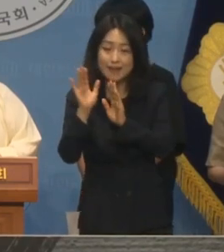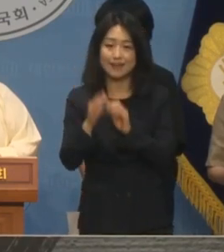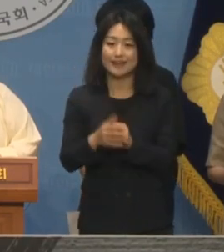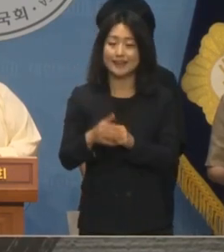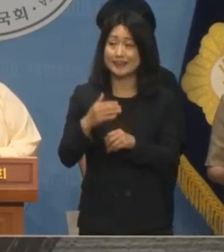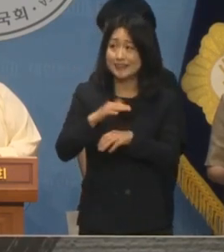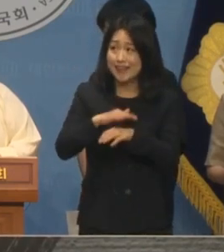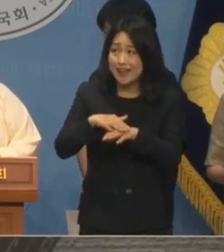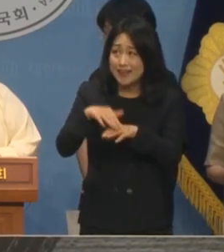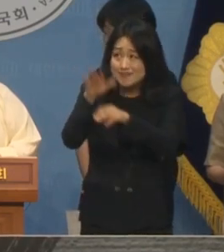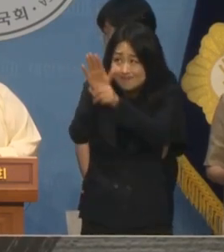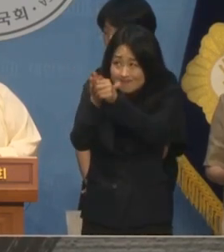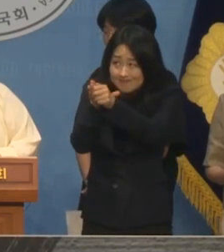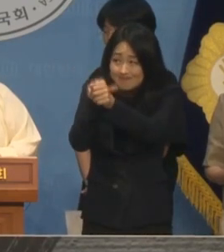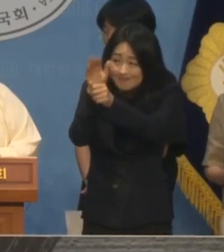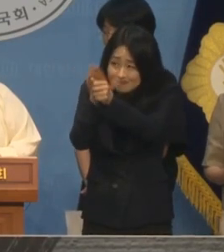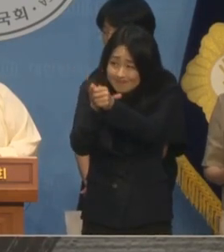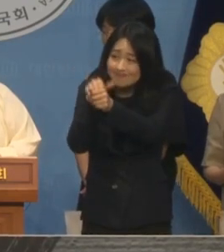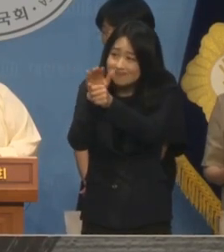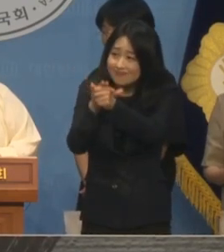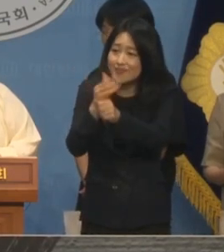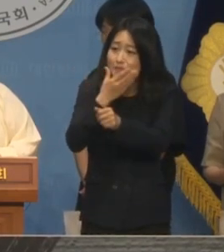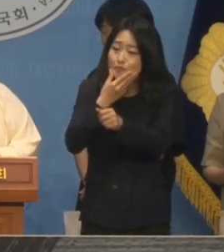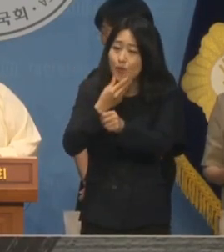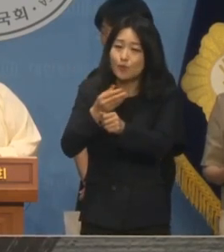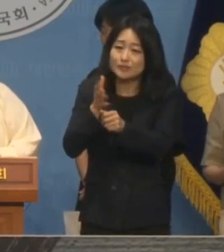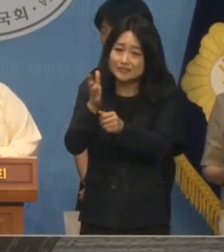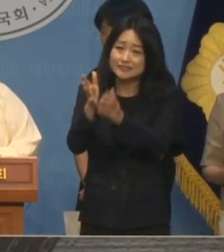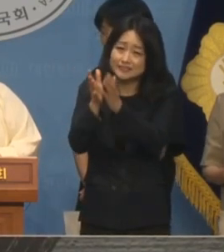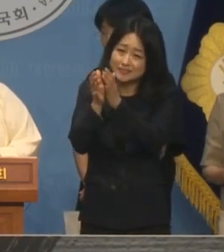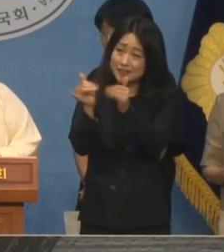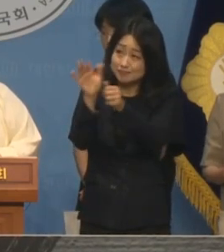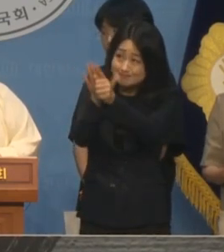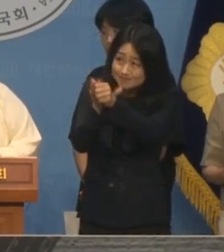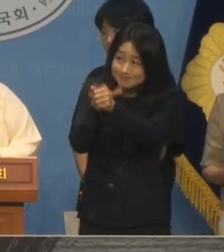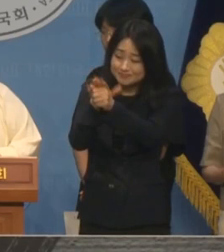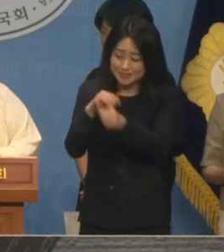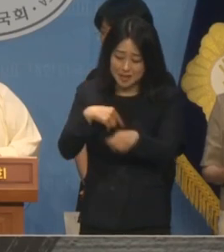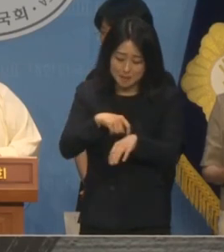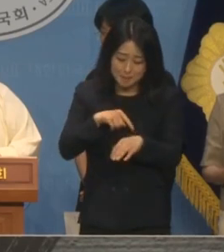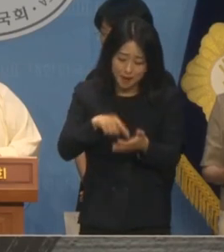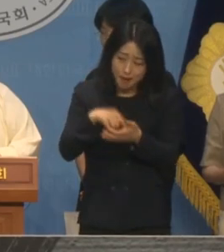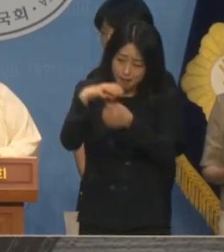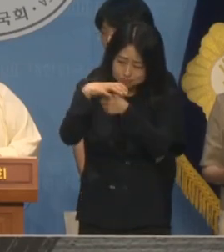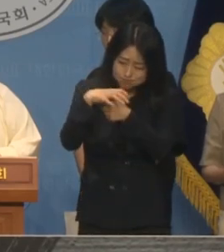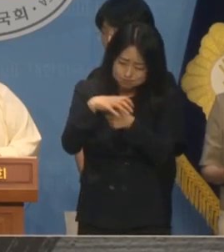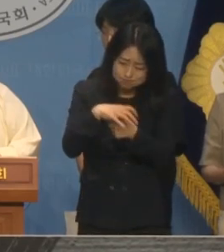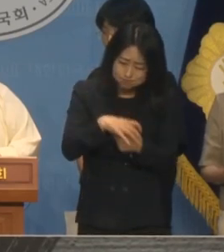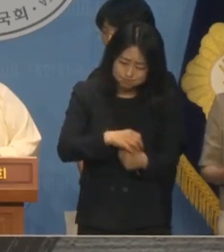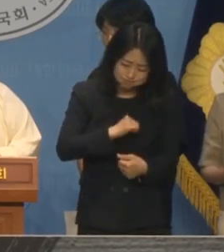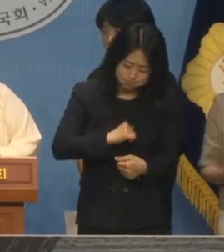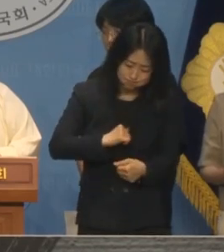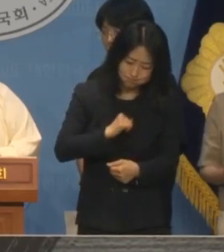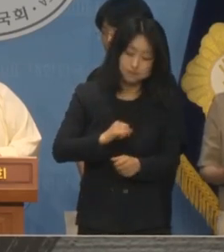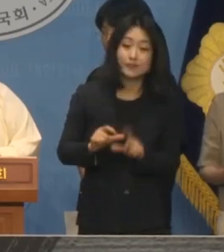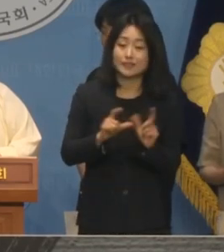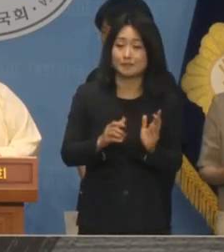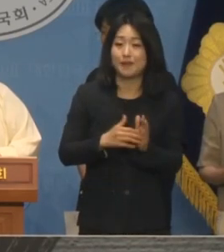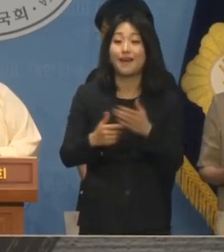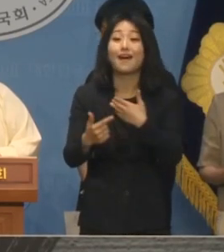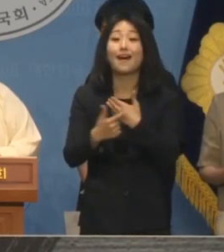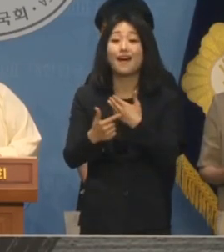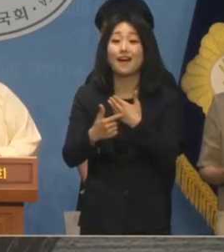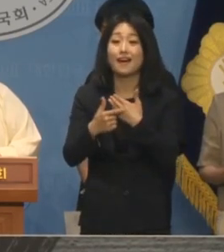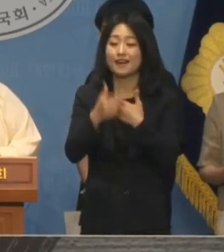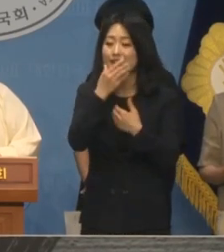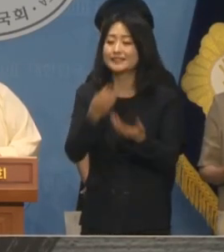잘 보이려고만 했었습니다. 내 마음을 억누르며 살았습니다. 겉으로는